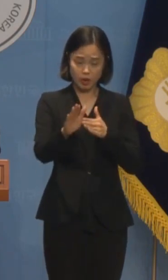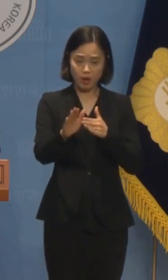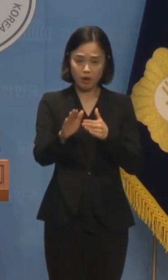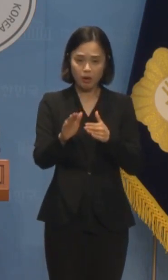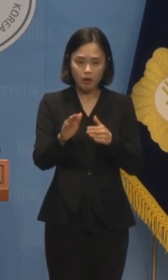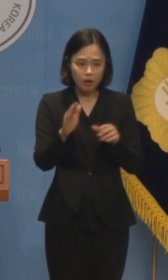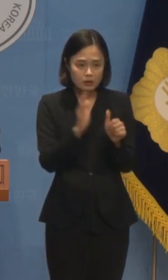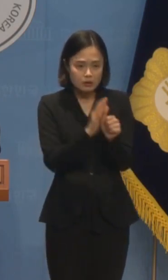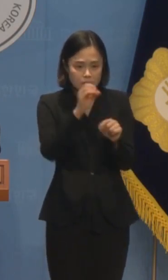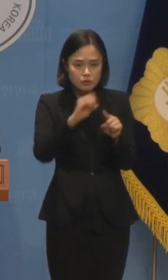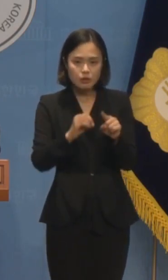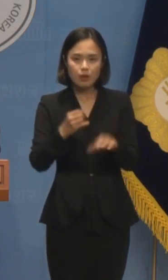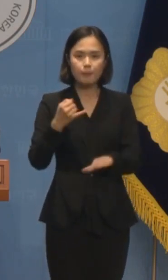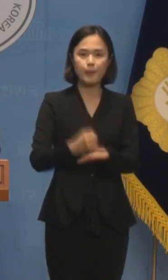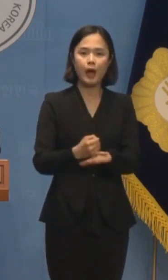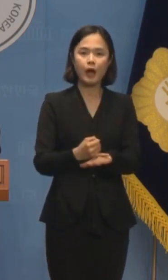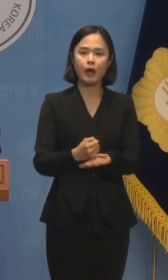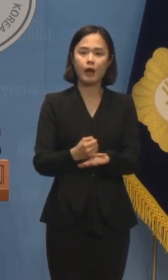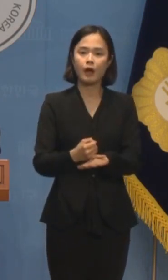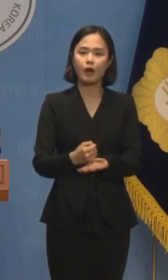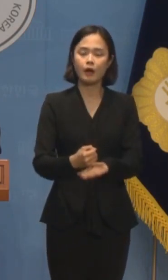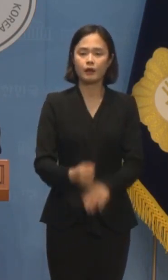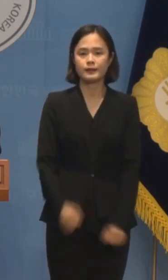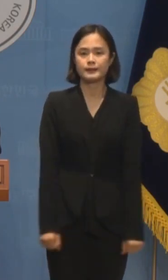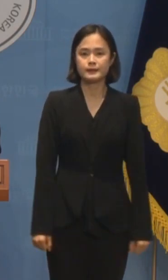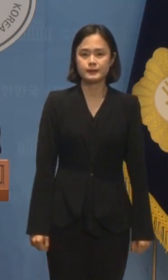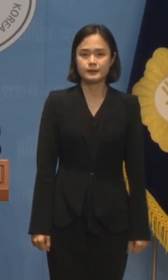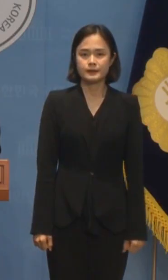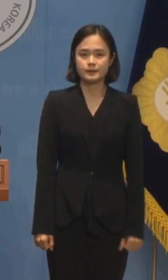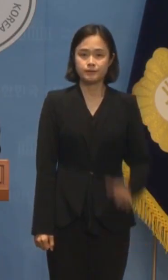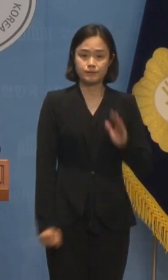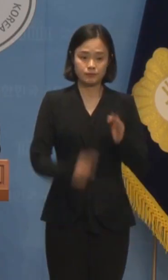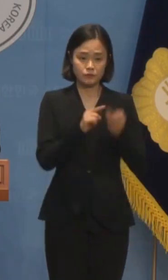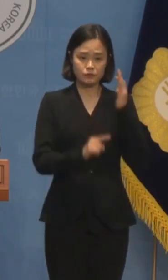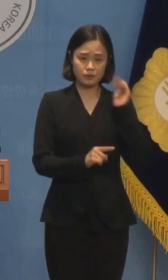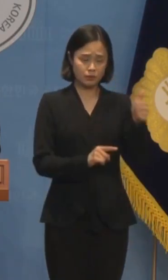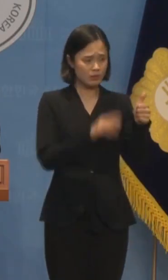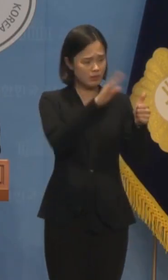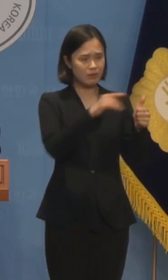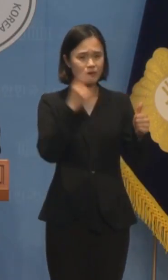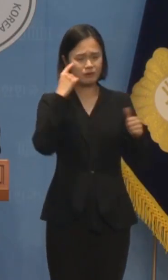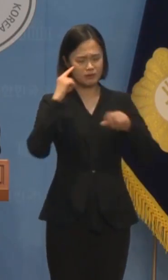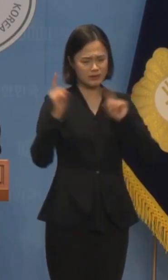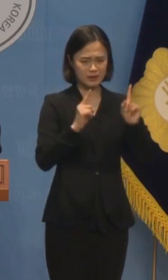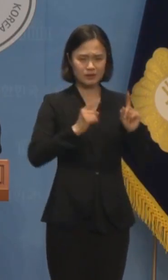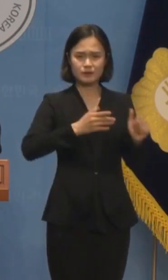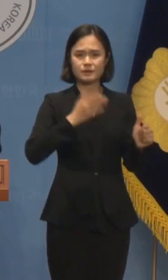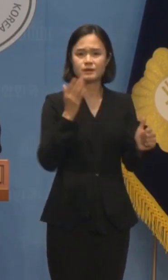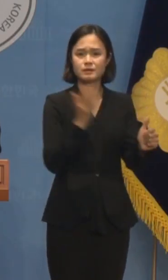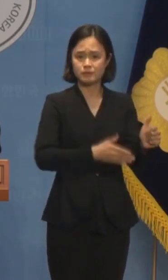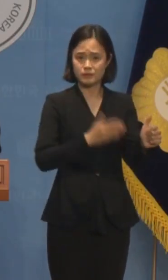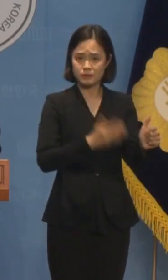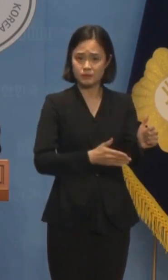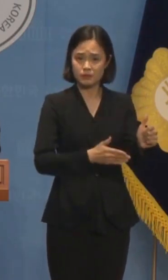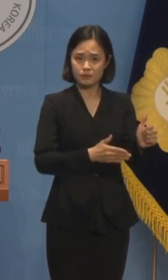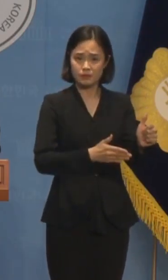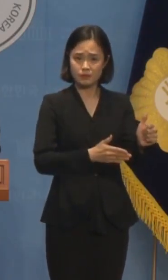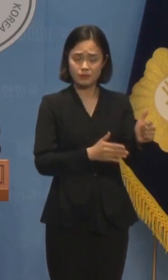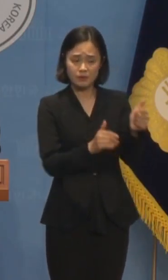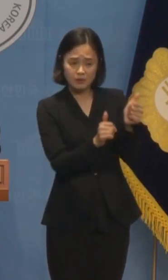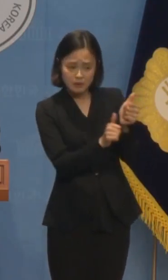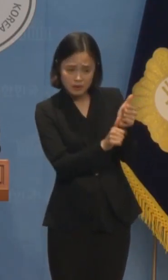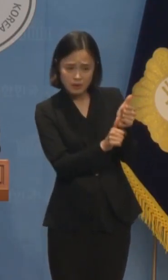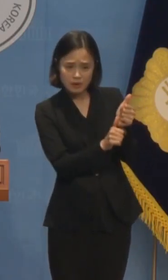나왔습니다. 윤석열 대통령님, 제발 정신 좀 차리십시오. 참모들과 검찰